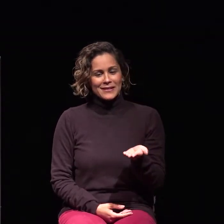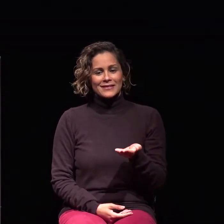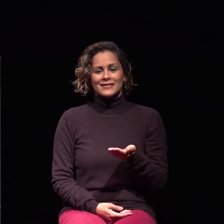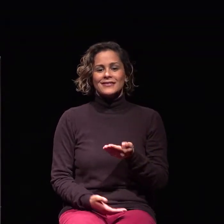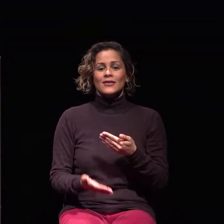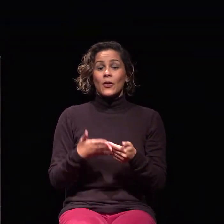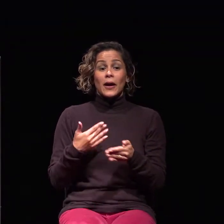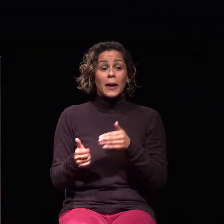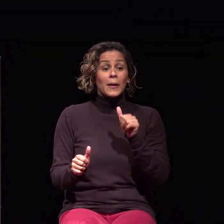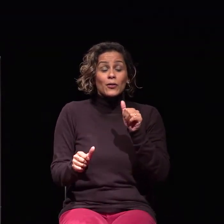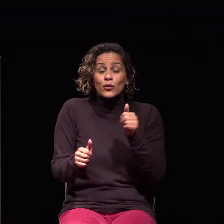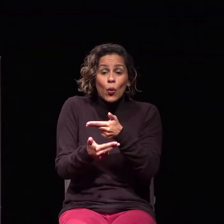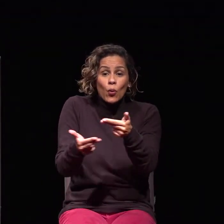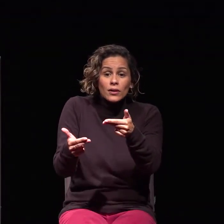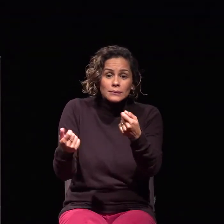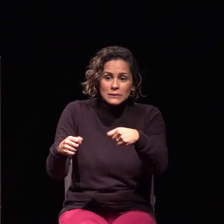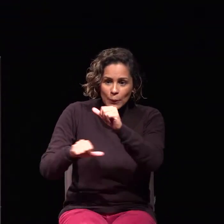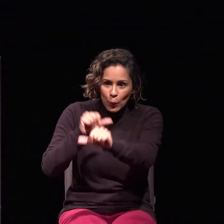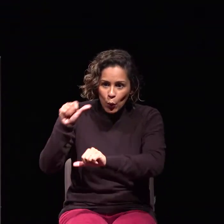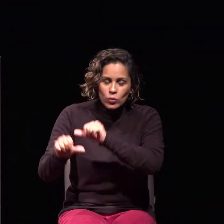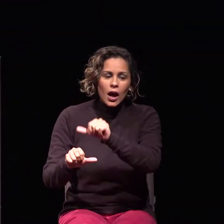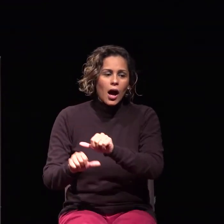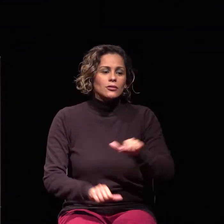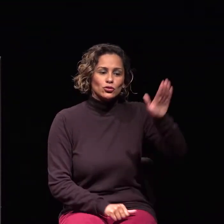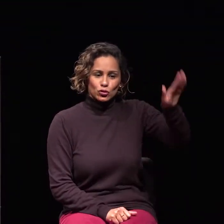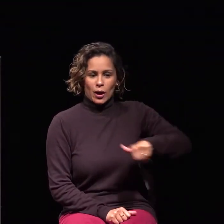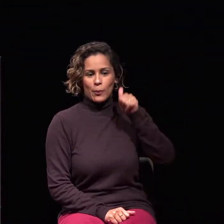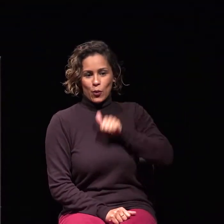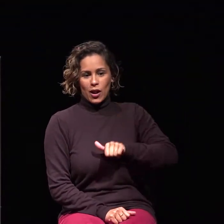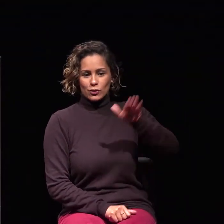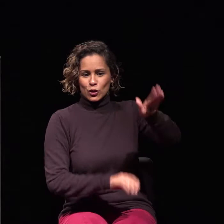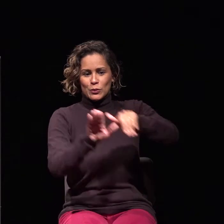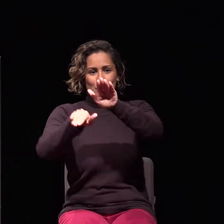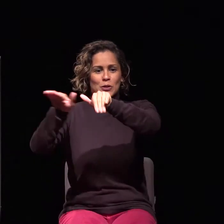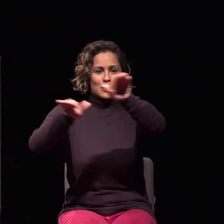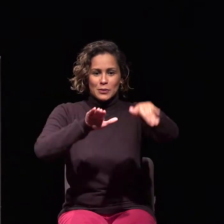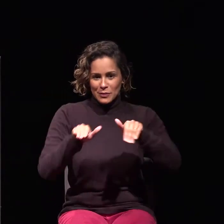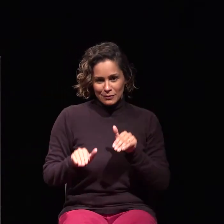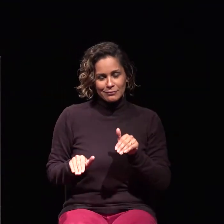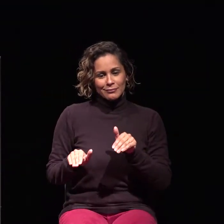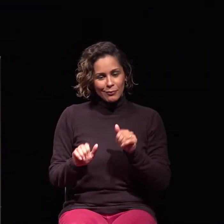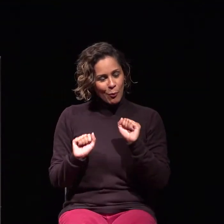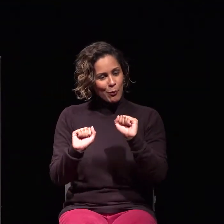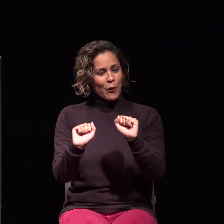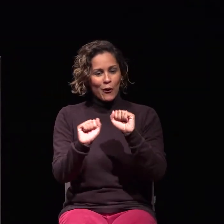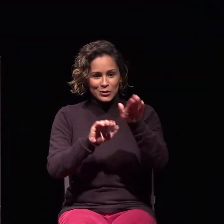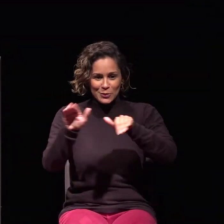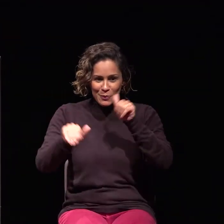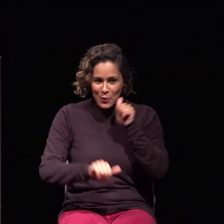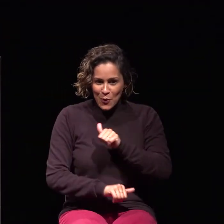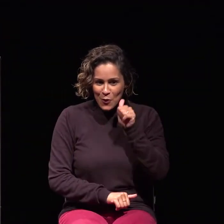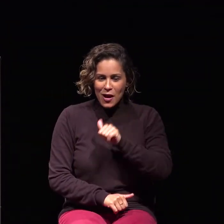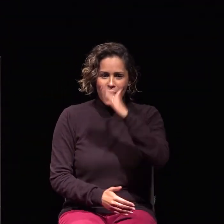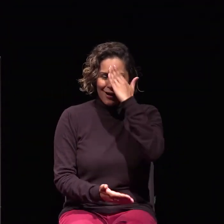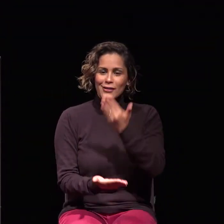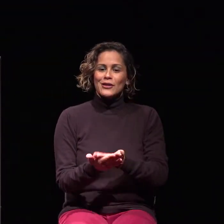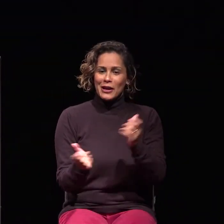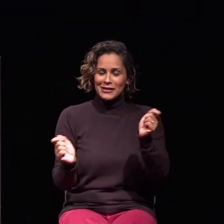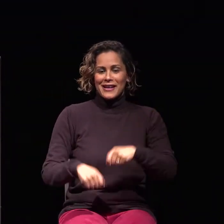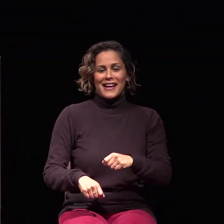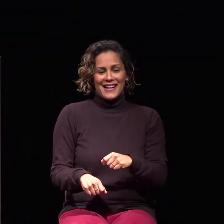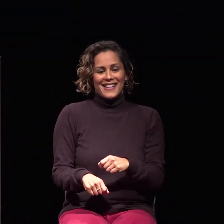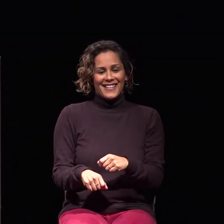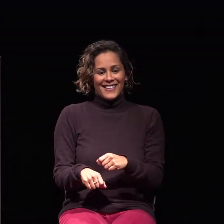está precisando de mudar, são as mulheres, gente, que vão fazer. Não pode acreditar no que eu estou